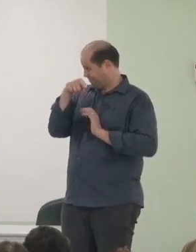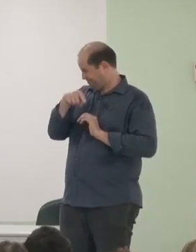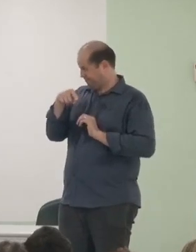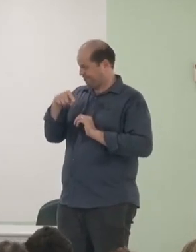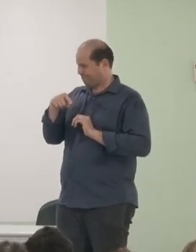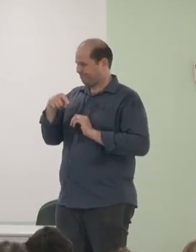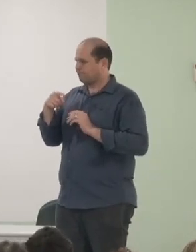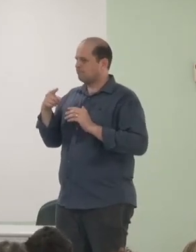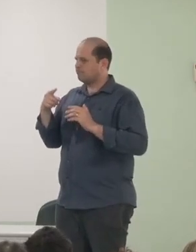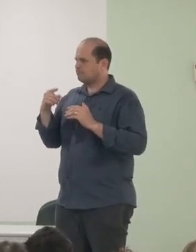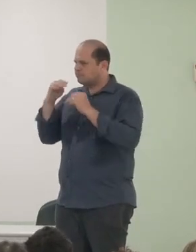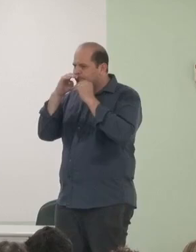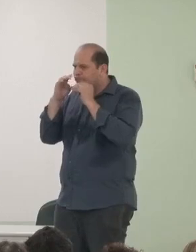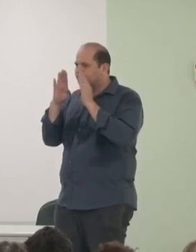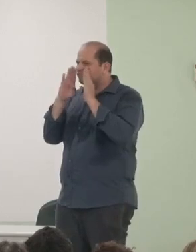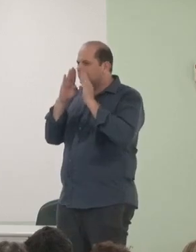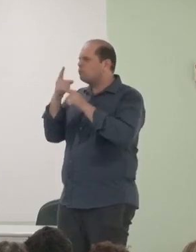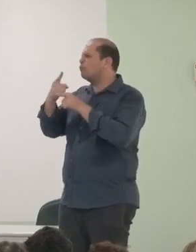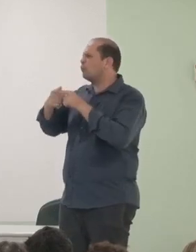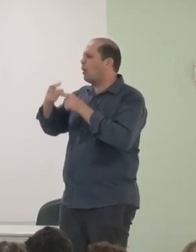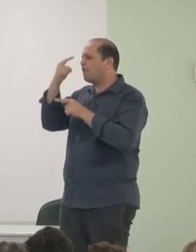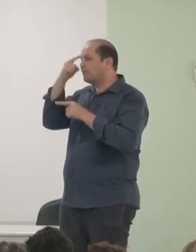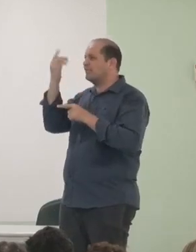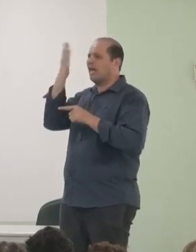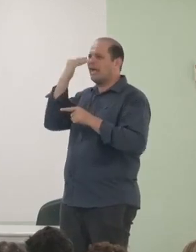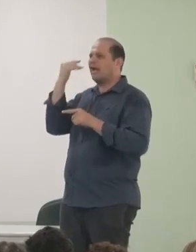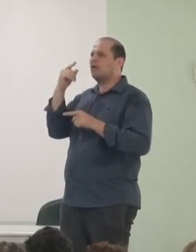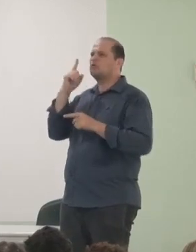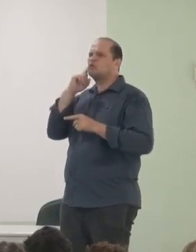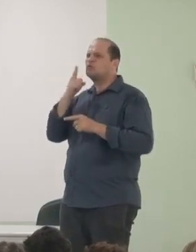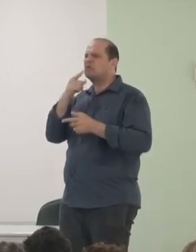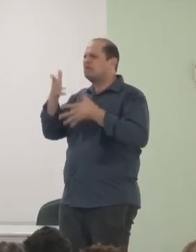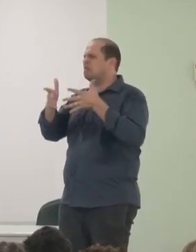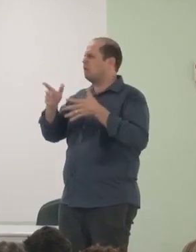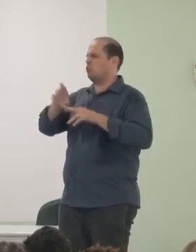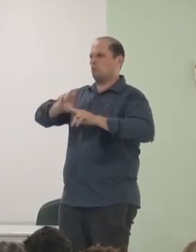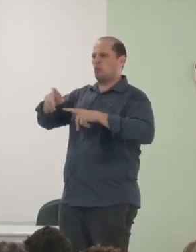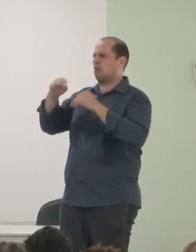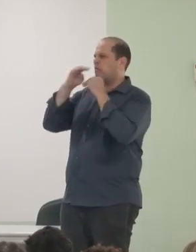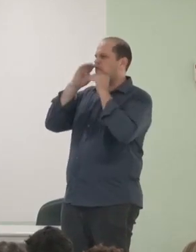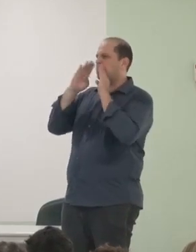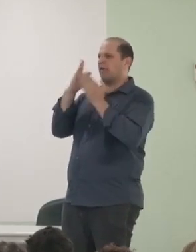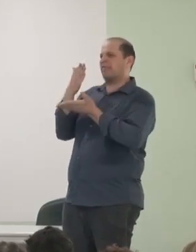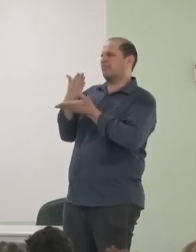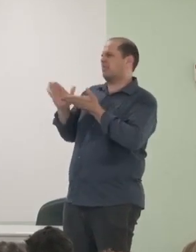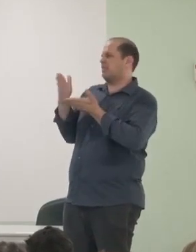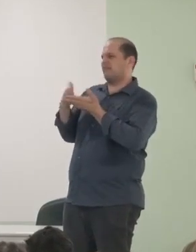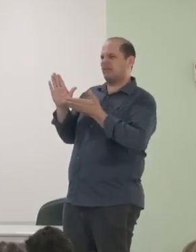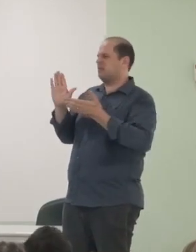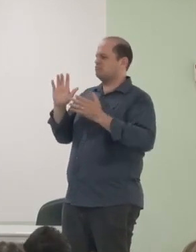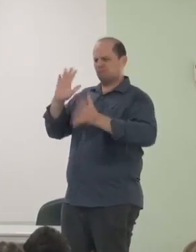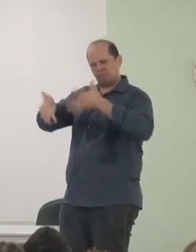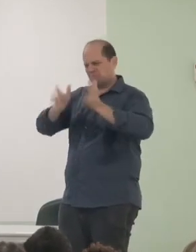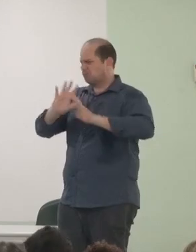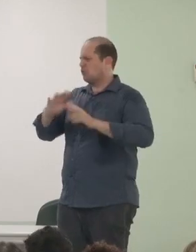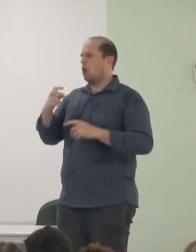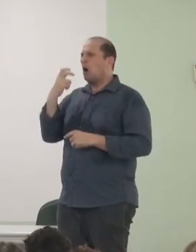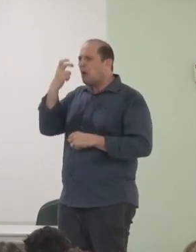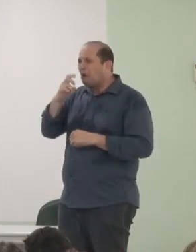Então, na minha pesquisa, eu não tinha pensado, na verdade, nessas articulações,